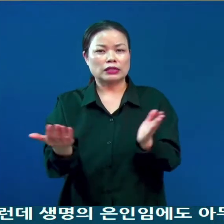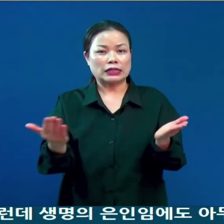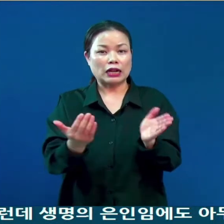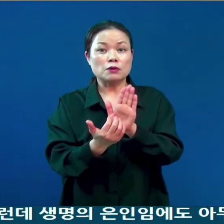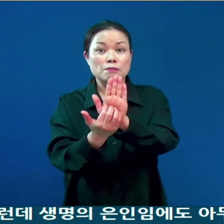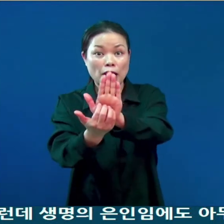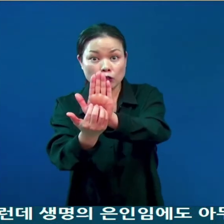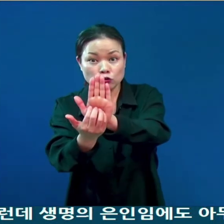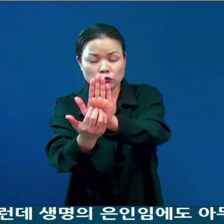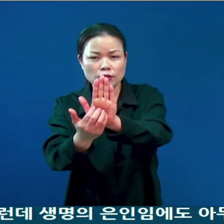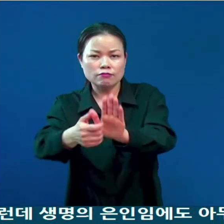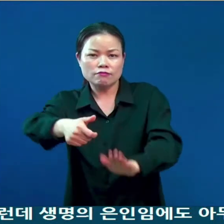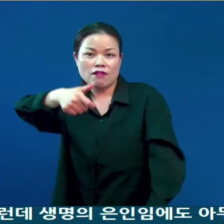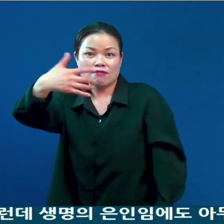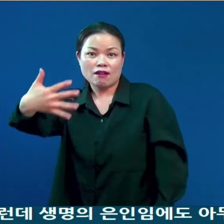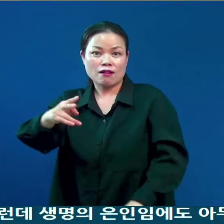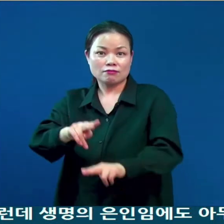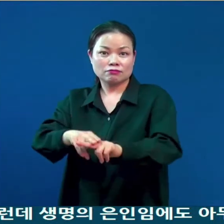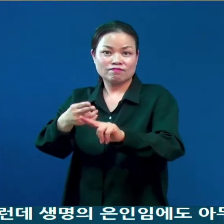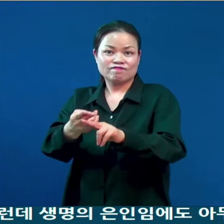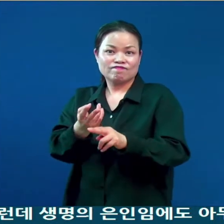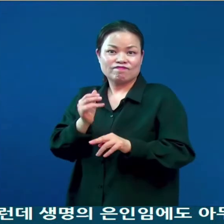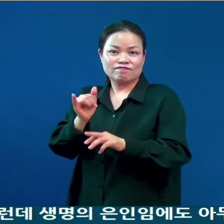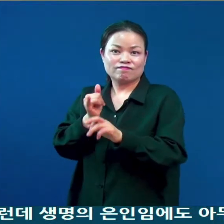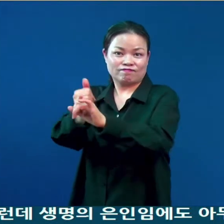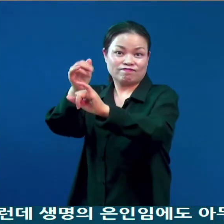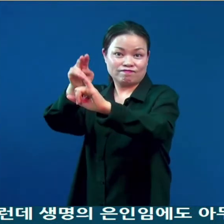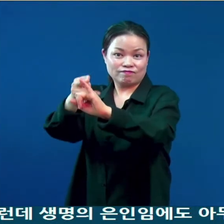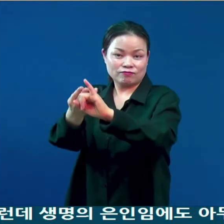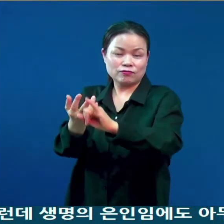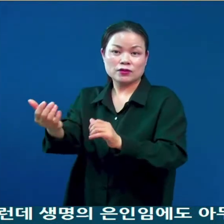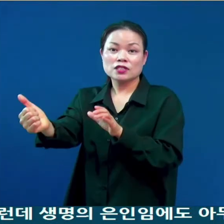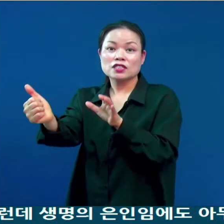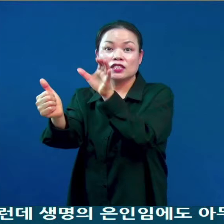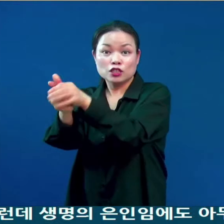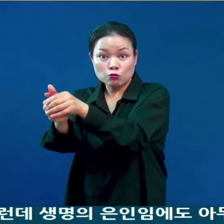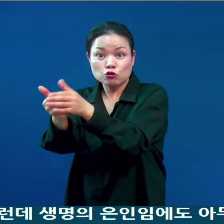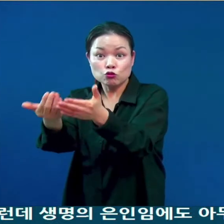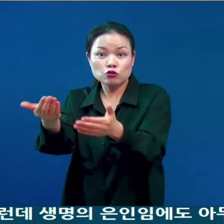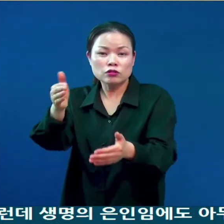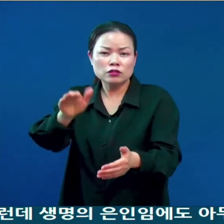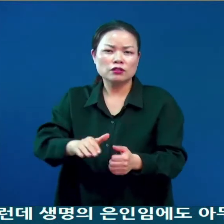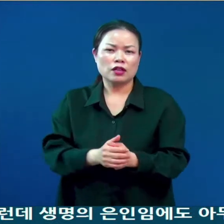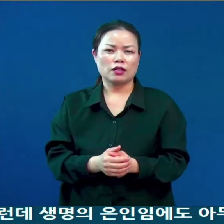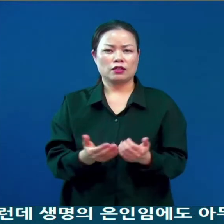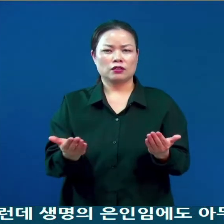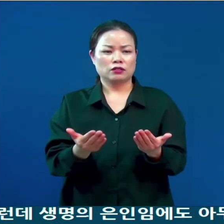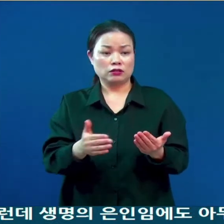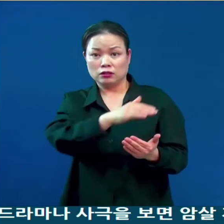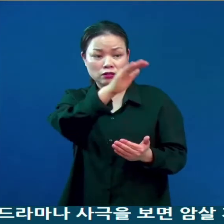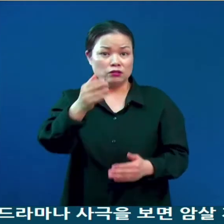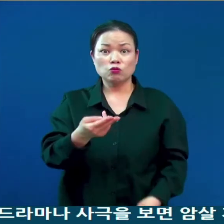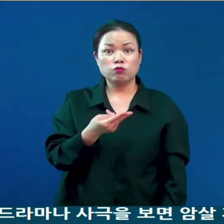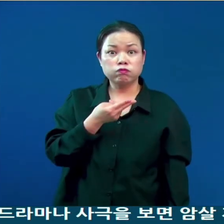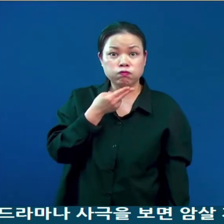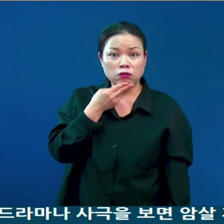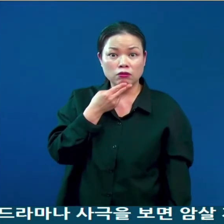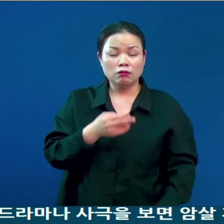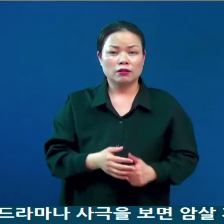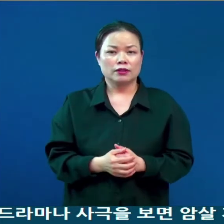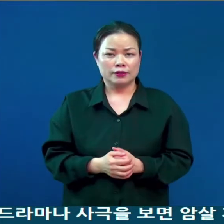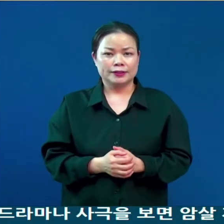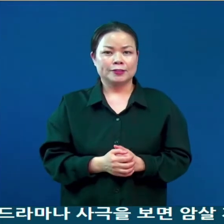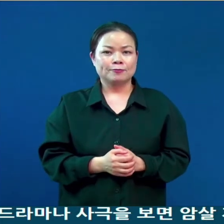사람에게는 정말 대단한 상과 이제 직분을 주게 되죠. 근데 오늘 말씀에 그런 일들이 전혀 일어나지 않고 있다라는